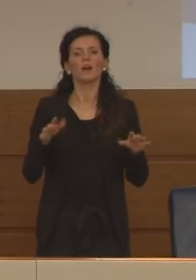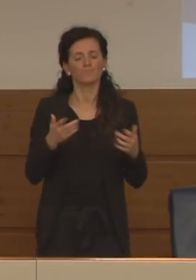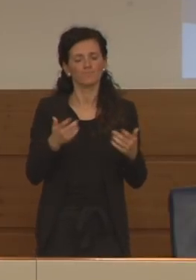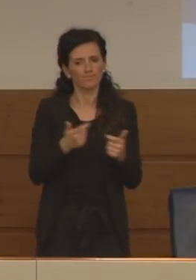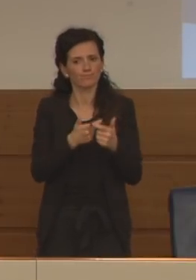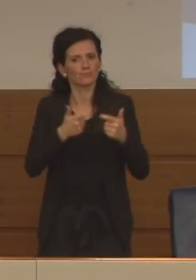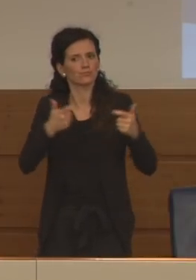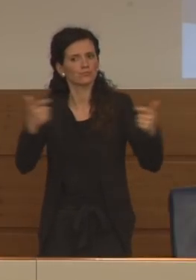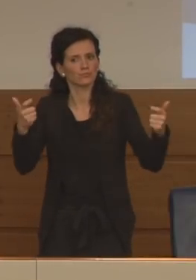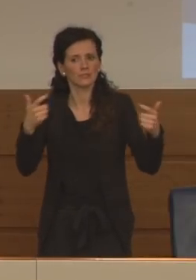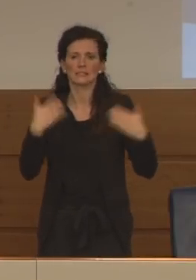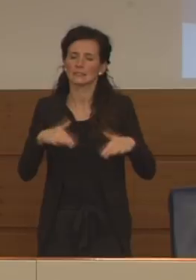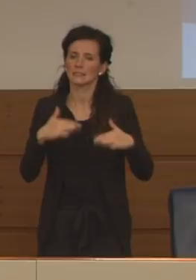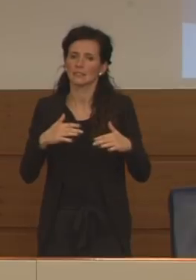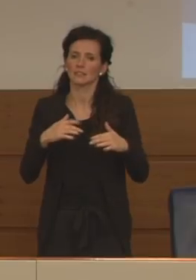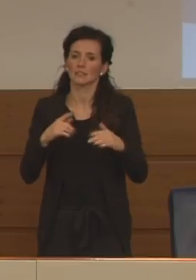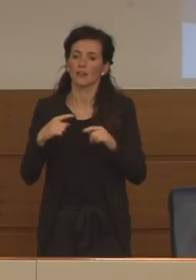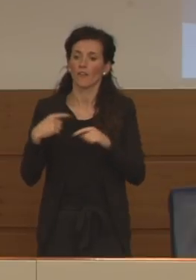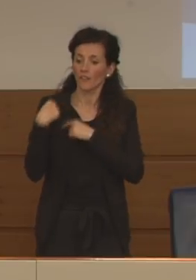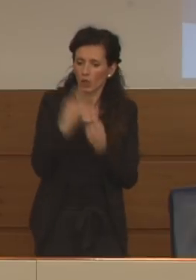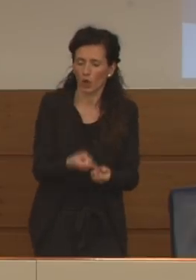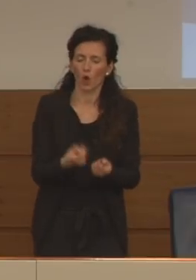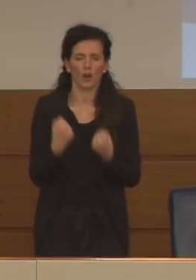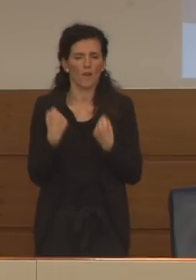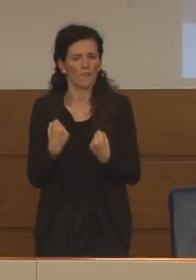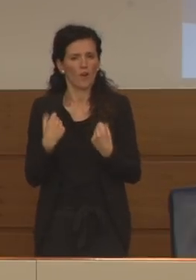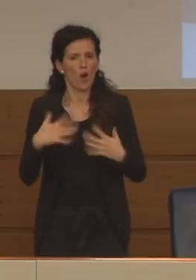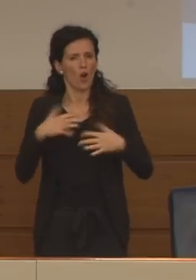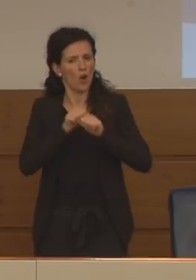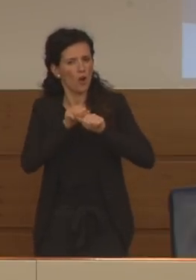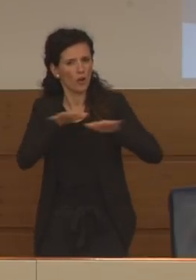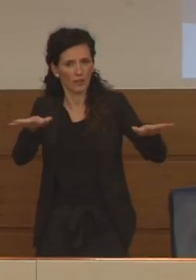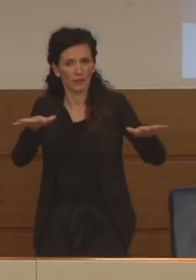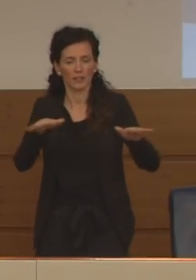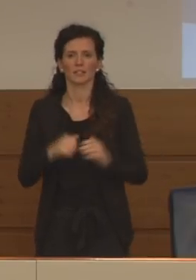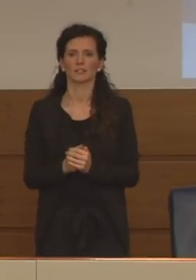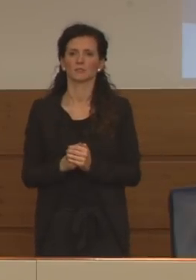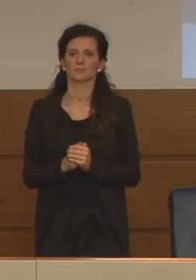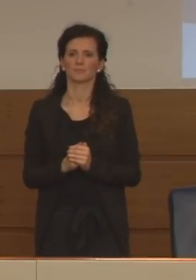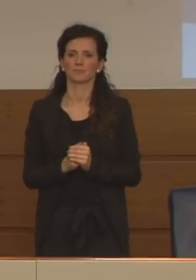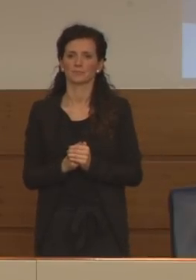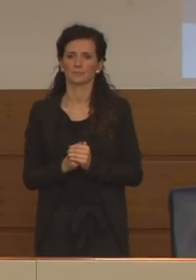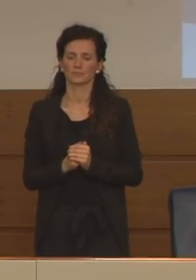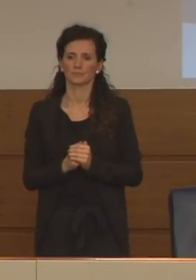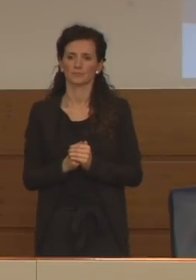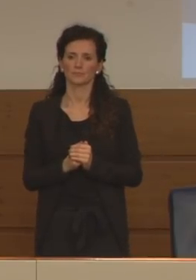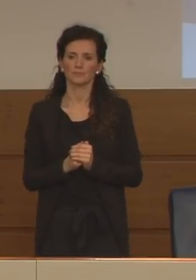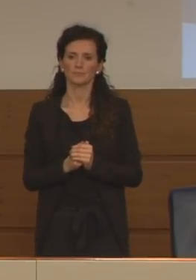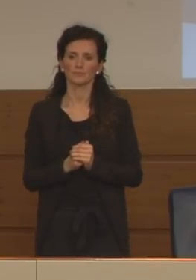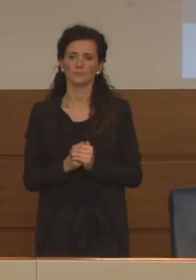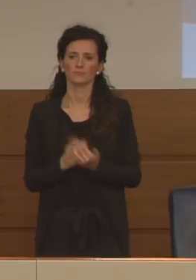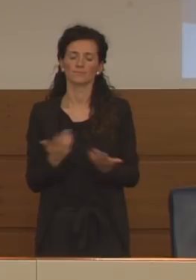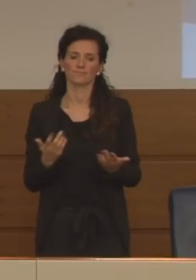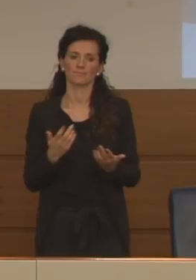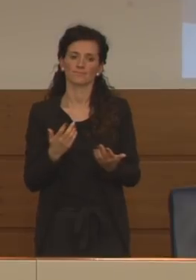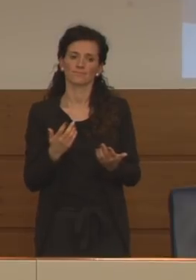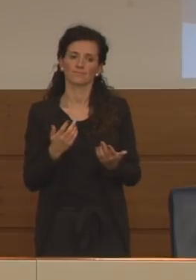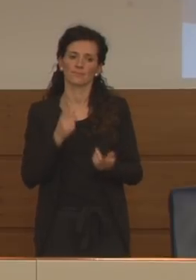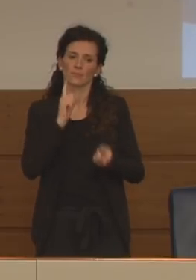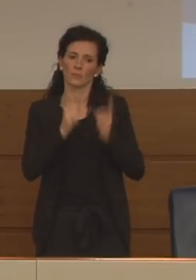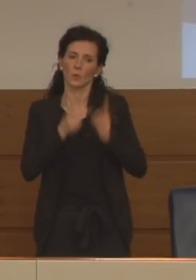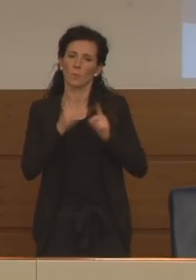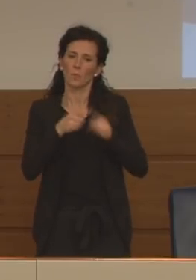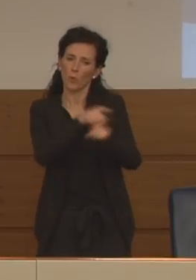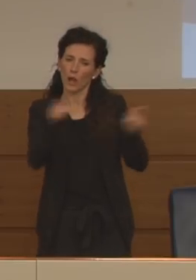in maniera importante questo ci dice di una età mediana che piuttosto è